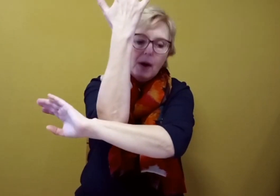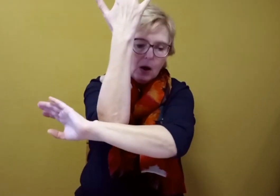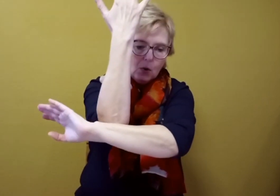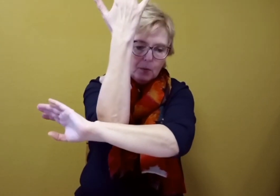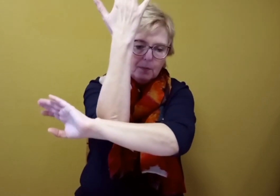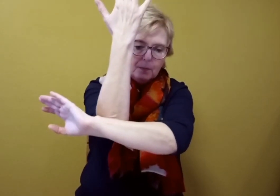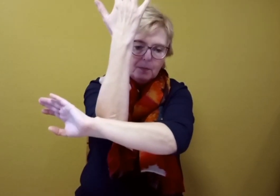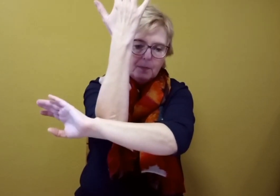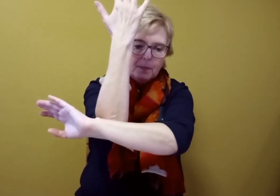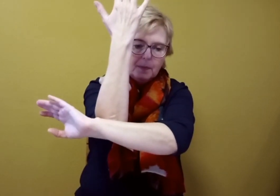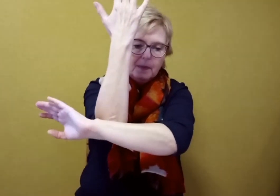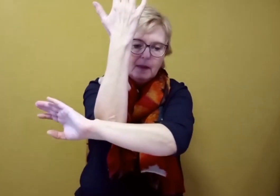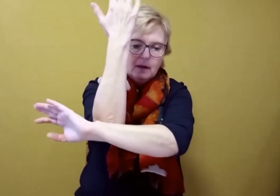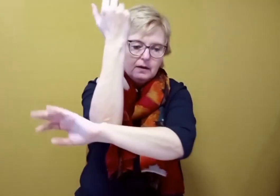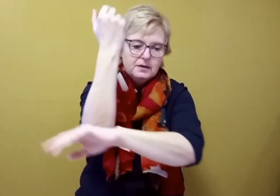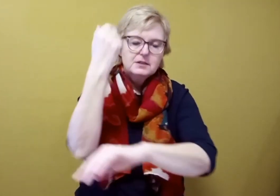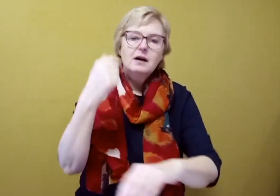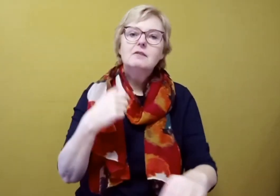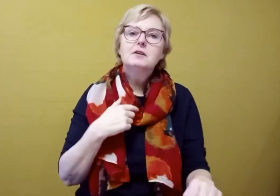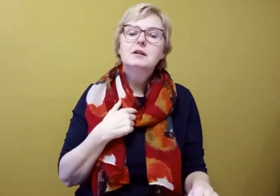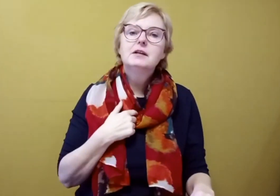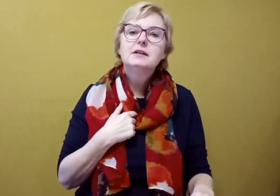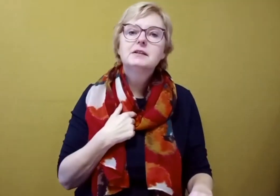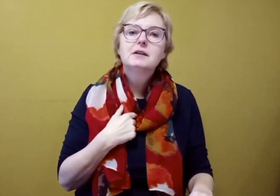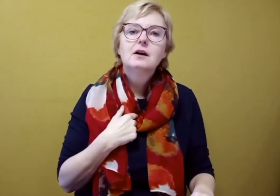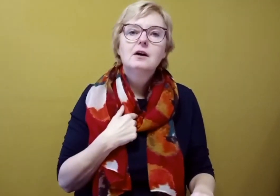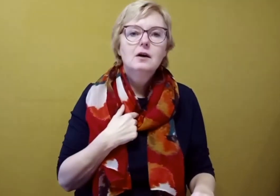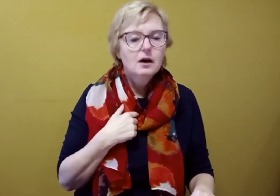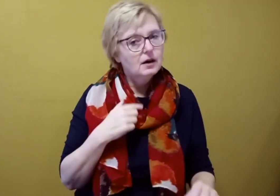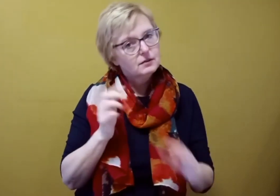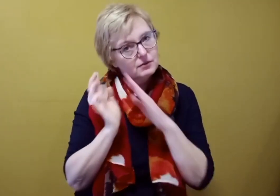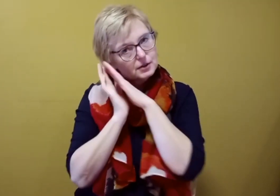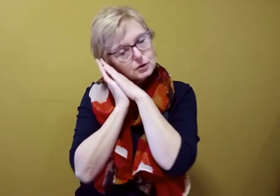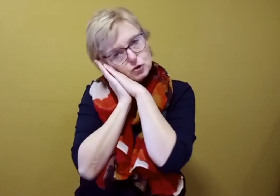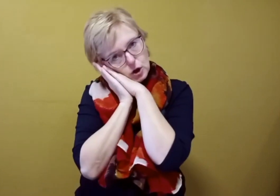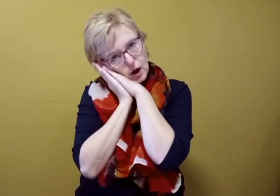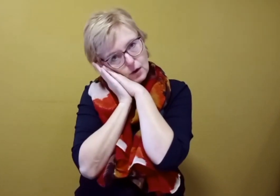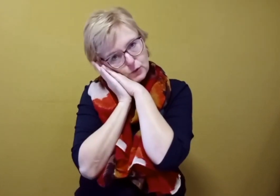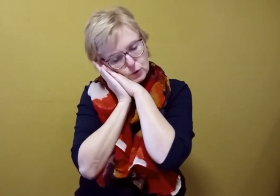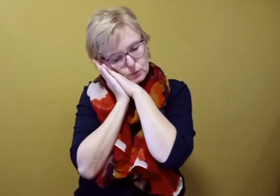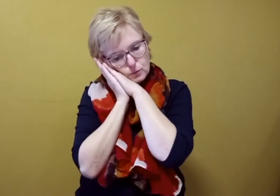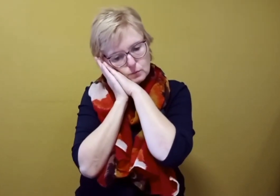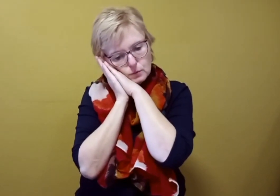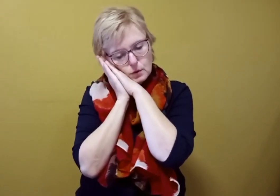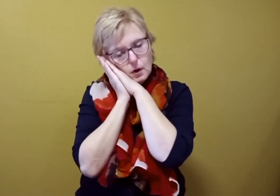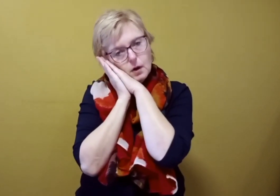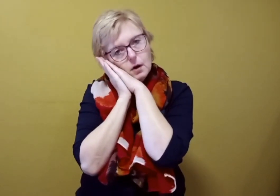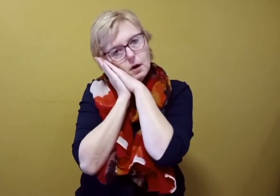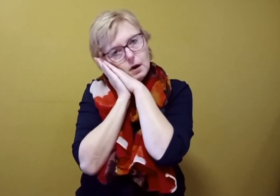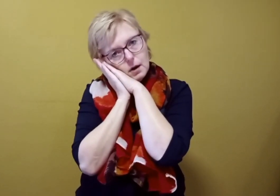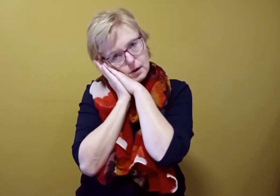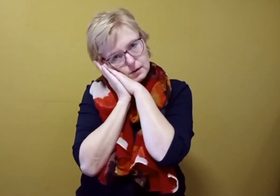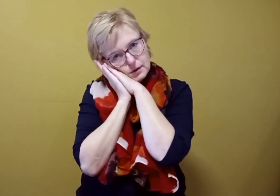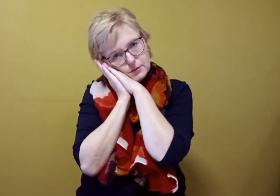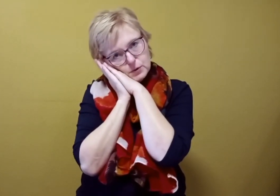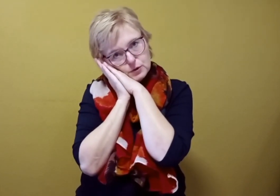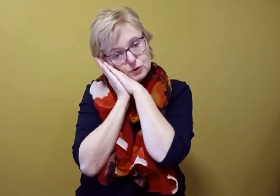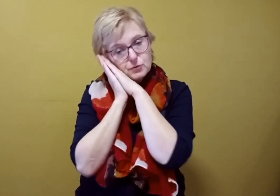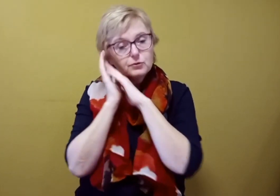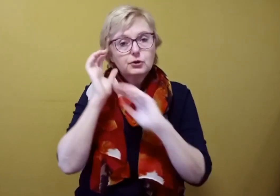Baum. Da will ich ein wenig schlafen. Ach, ich bin so